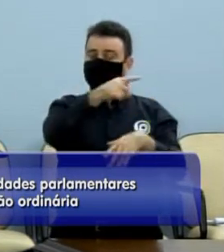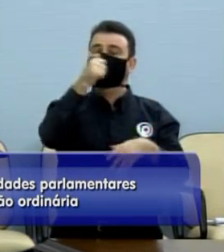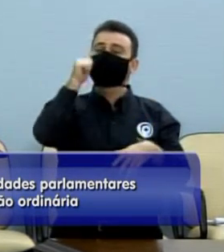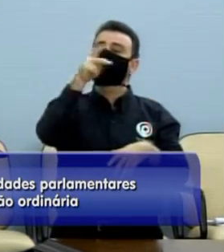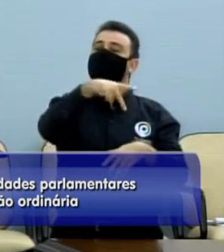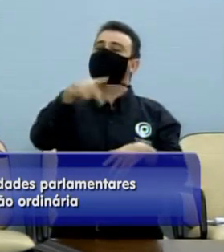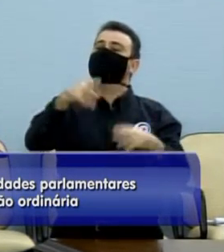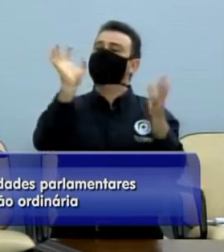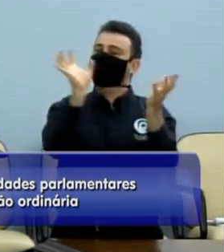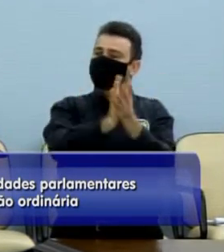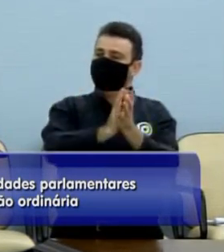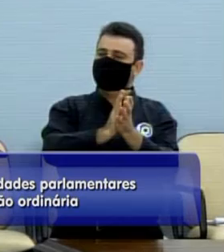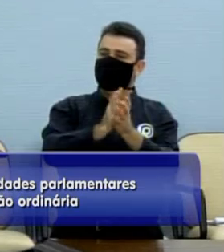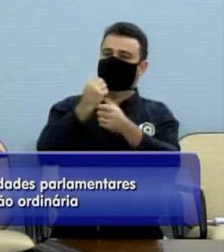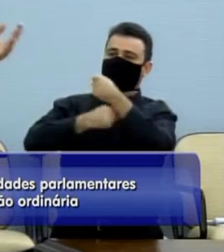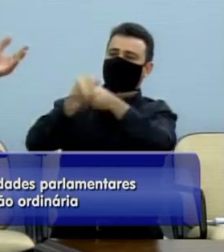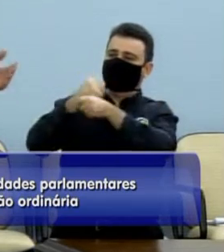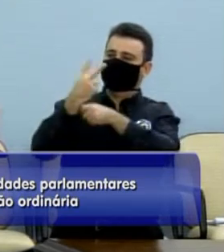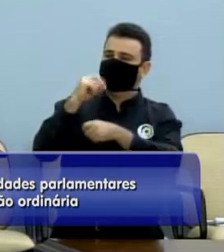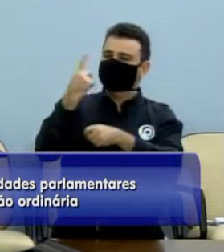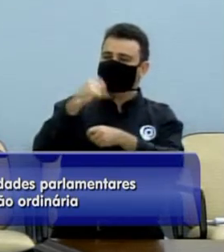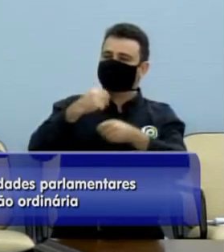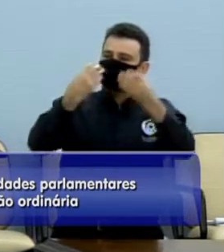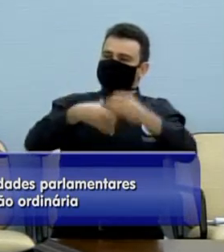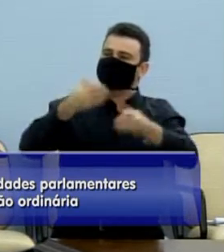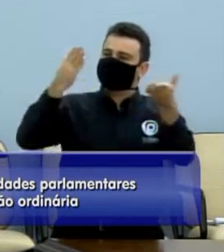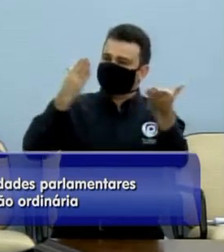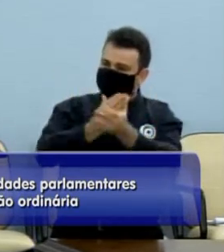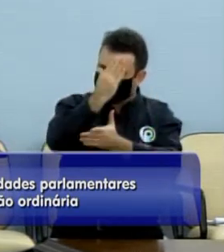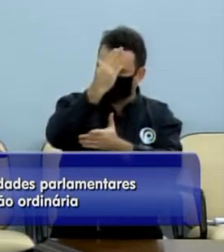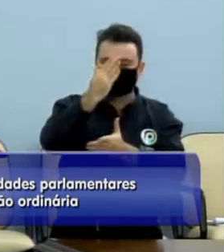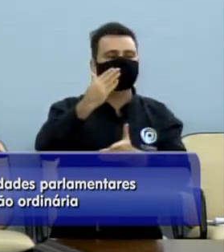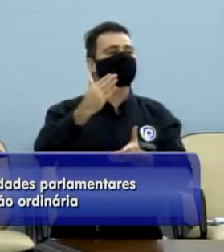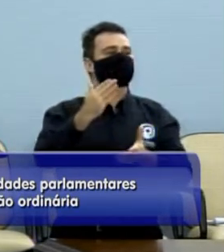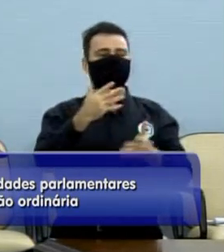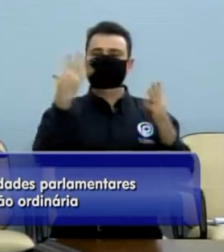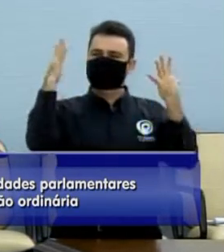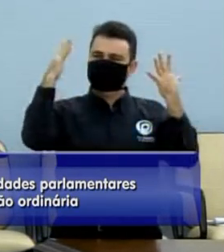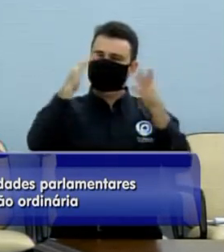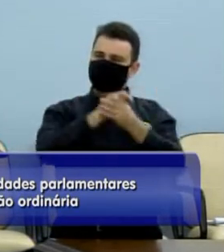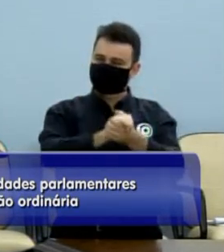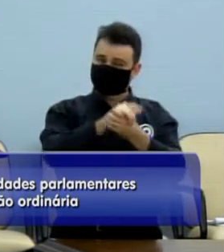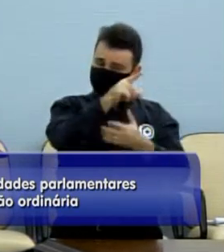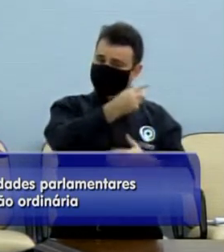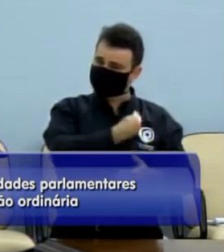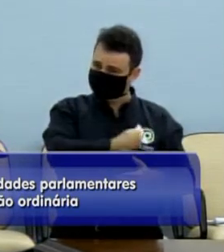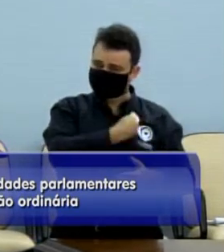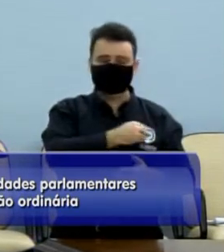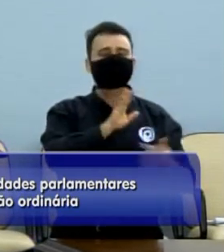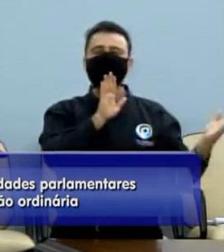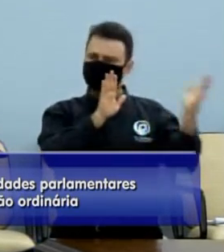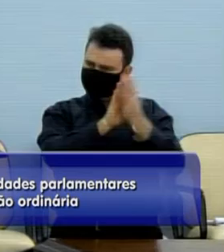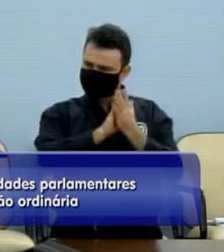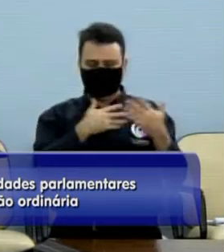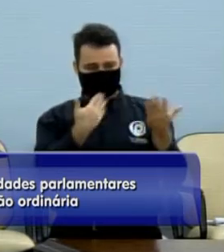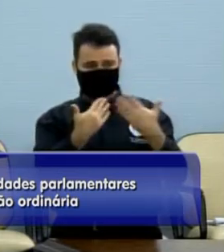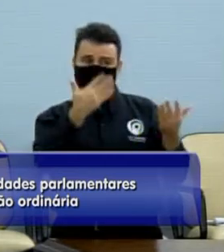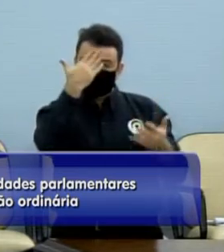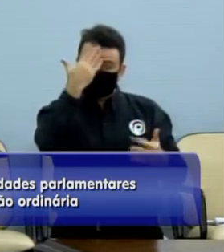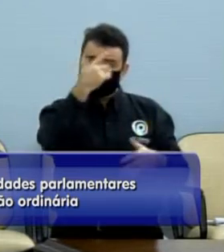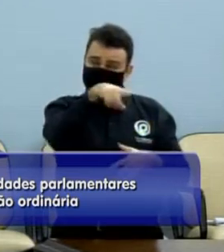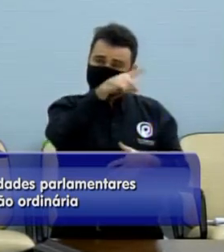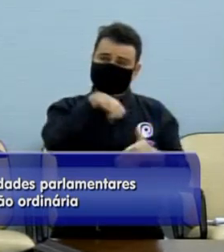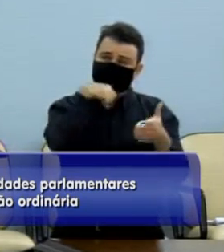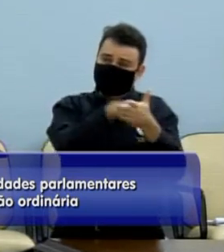neste momento, né? Estamos aqui de portas abertas, os nossos gabinetes, sabemos da luta de vocês,